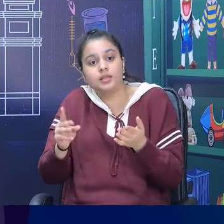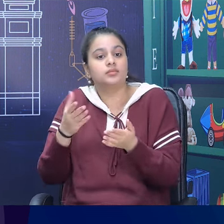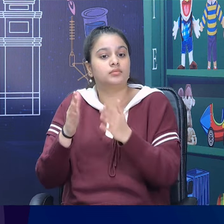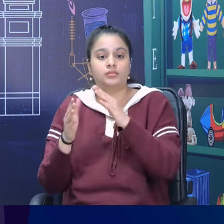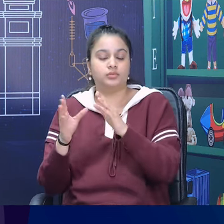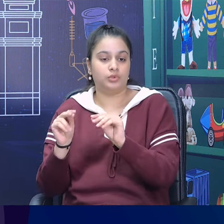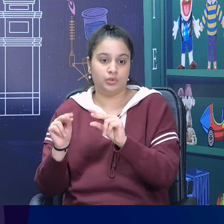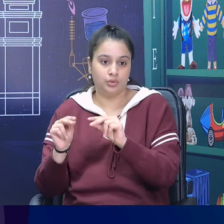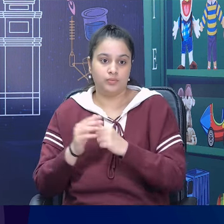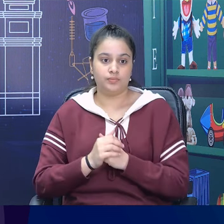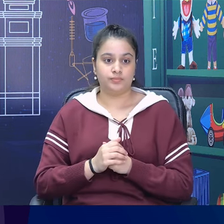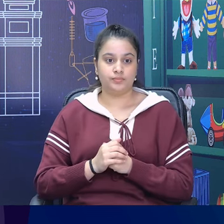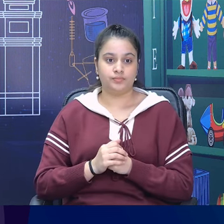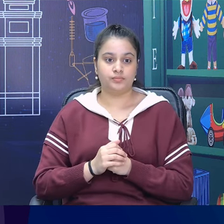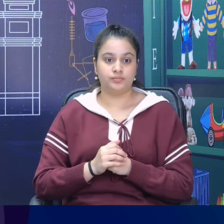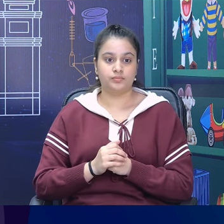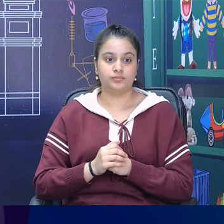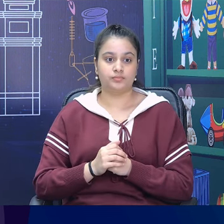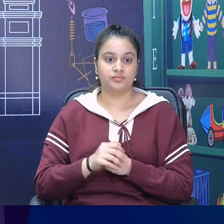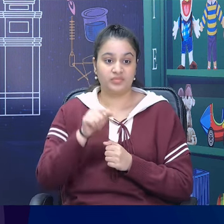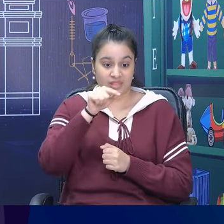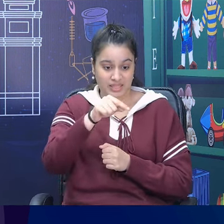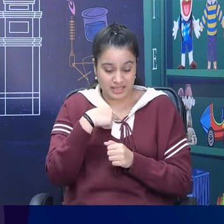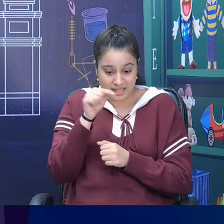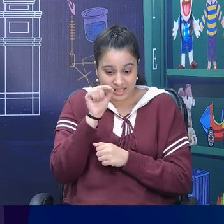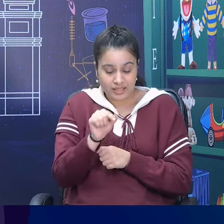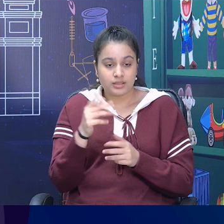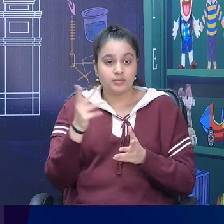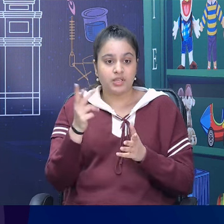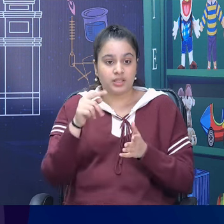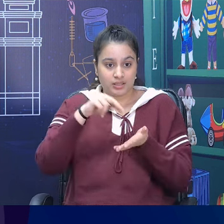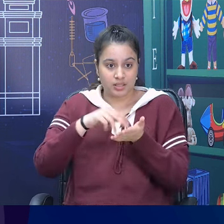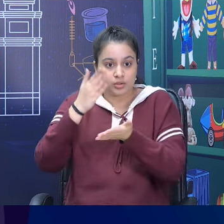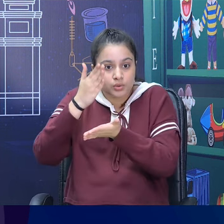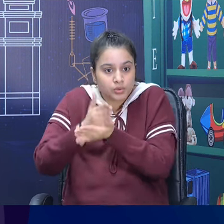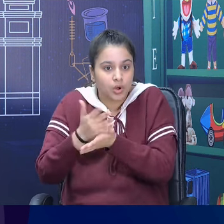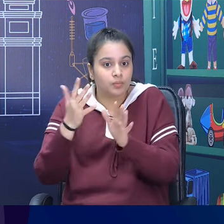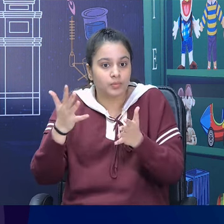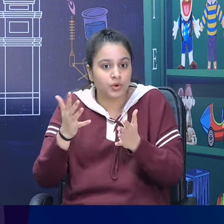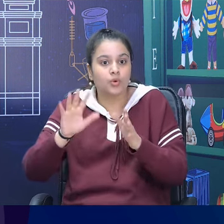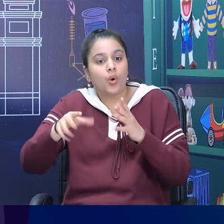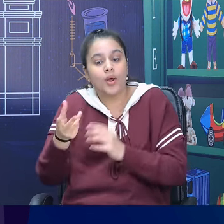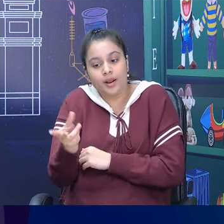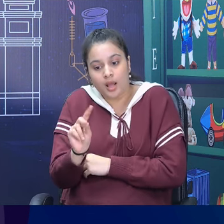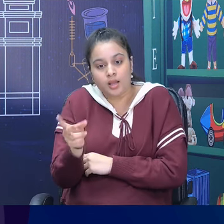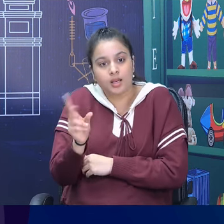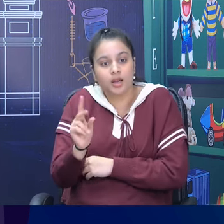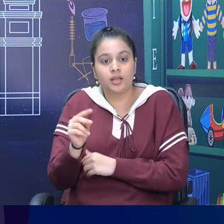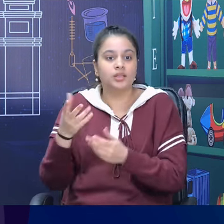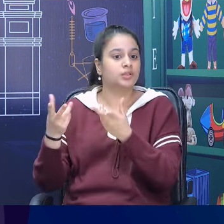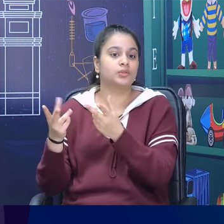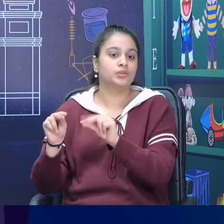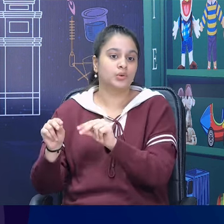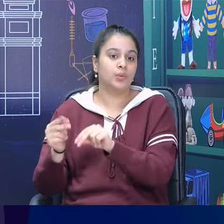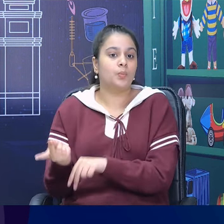टर्मिनेटिंग एंड नॉन रिपीटिंग डेसीमल है वो ऐसे डेसीमल है जो ना तो कभी टर्मिनेट होते हैं और ना ही कभी उनके अंदर जो नंबर है वो रिपीट होता